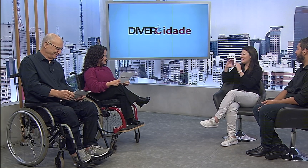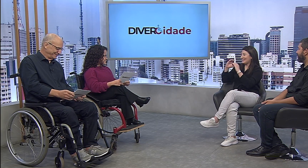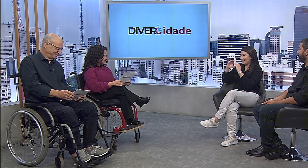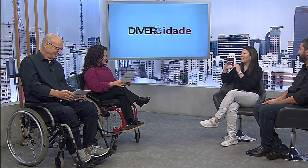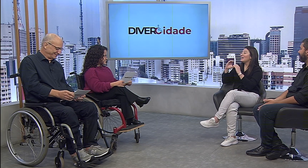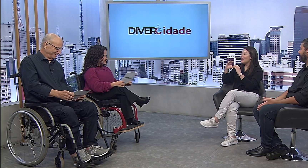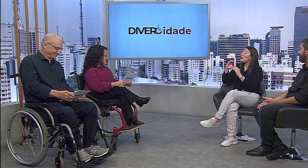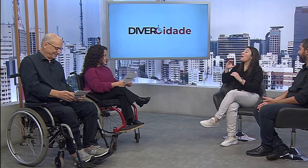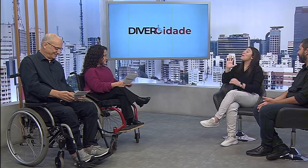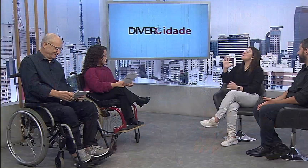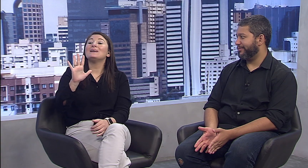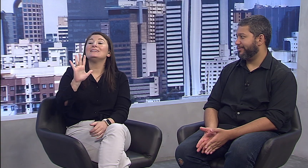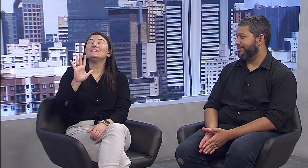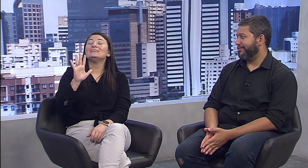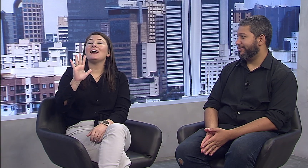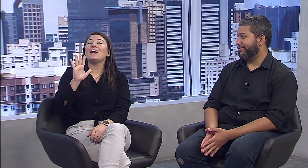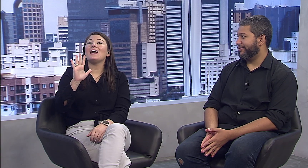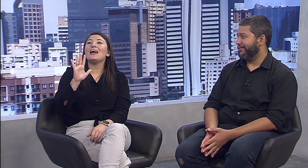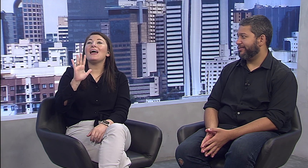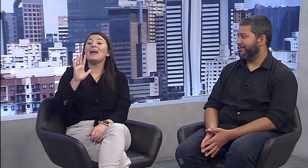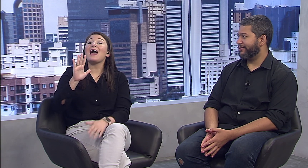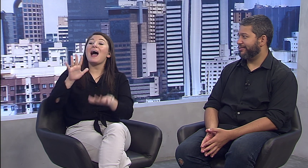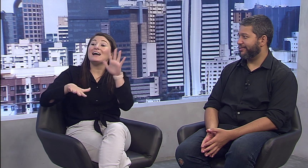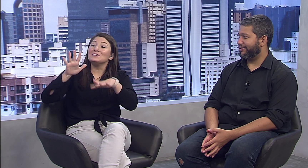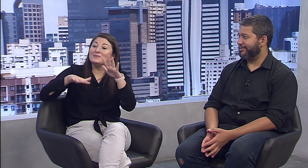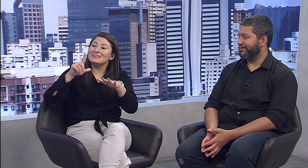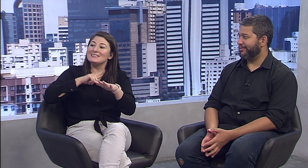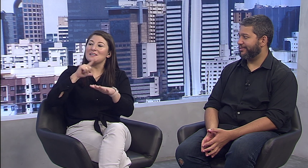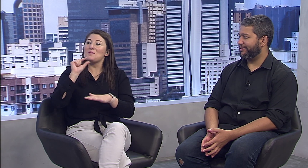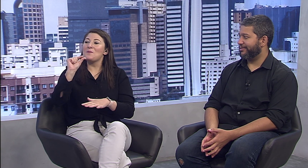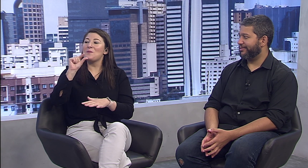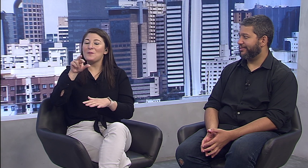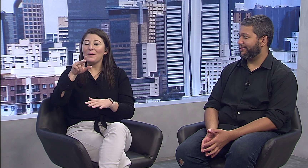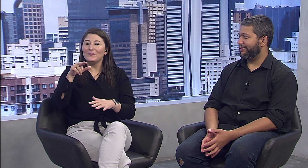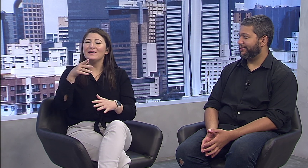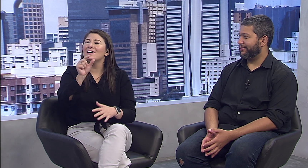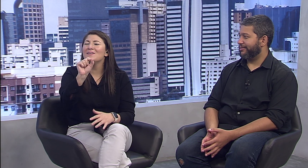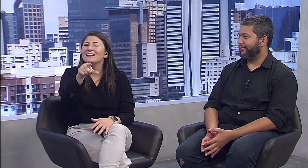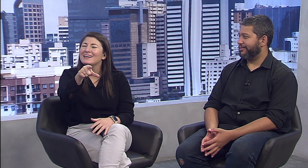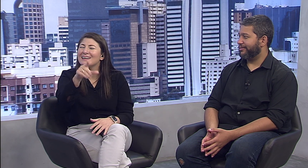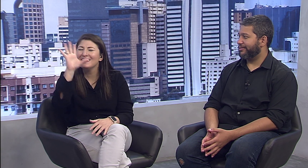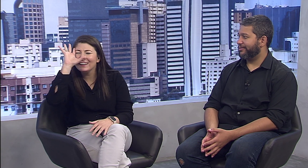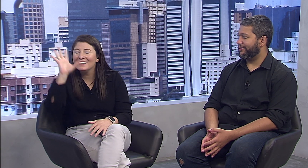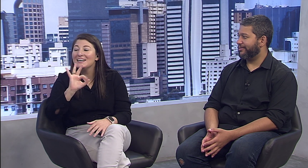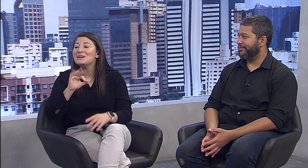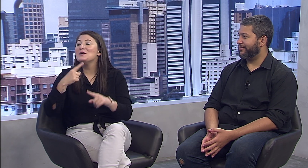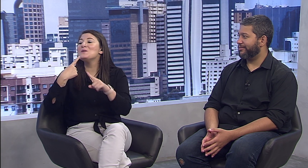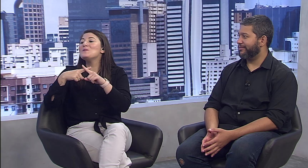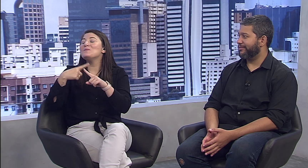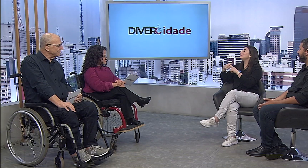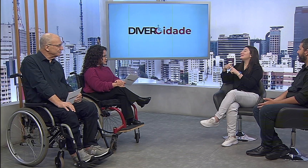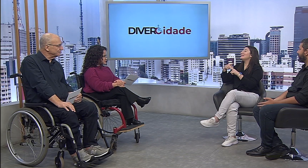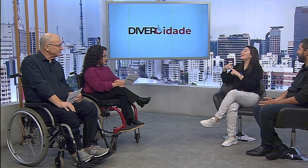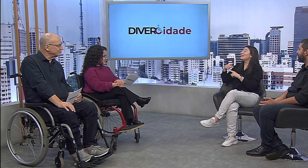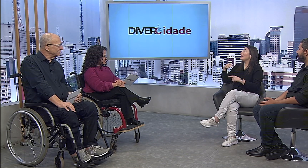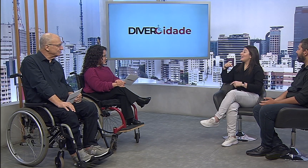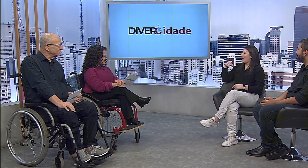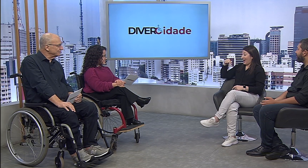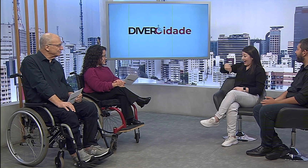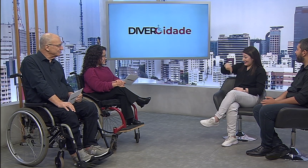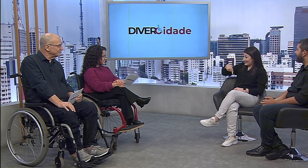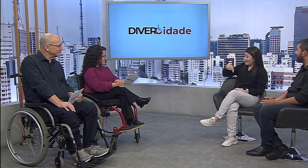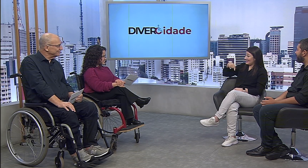A gente consegue se entender. A comunicação é possível, mas às vezes a gente faz... O que isso